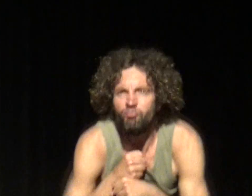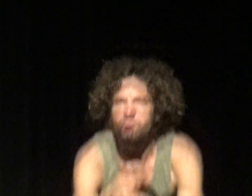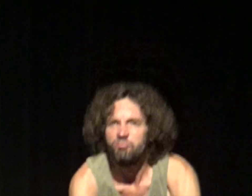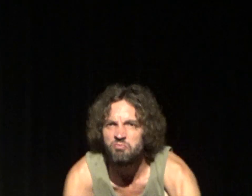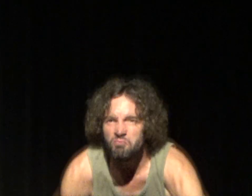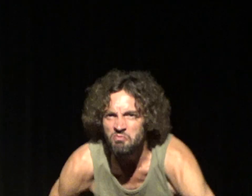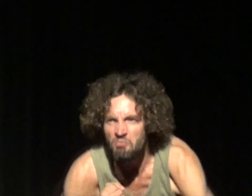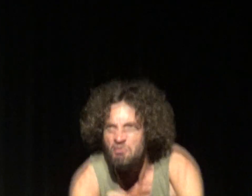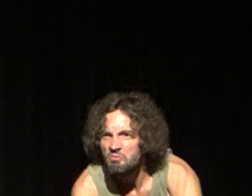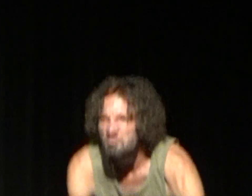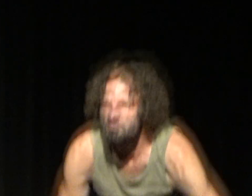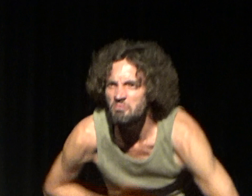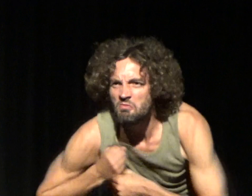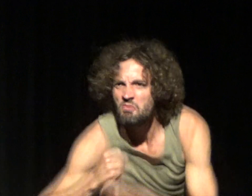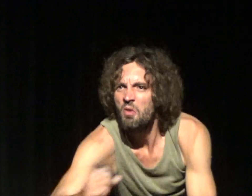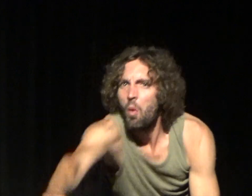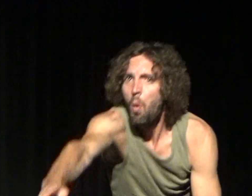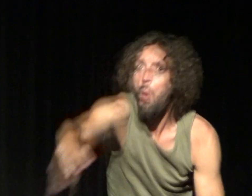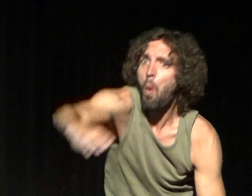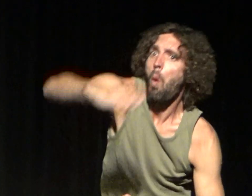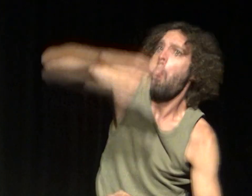Sous-titrage